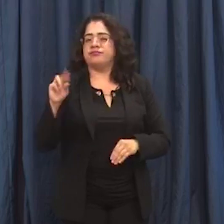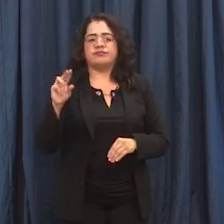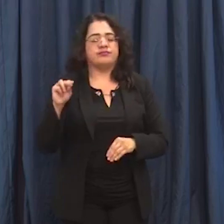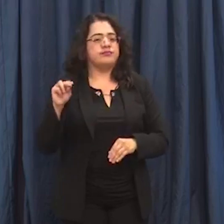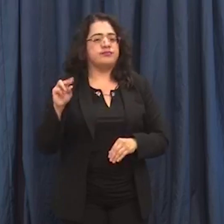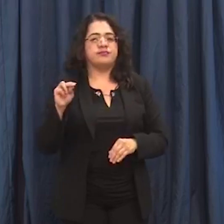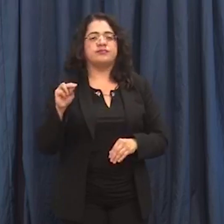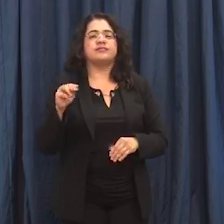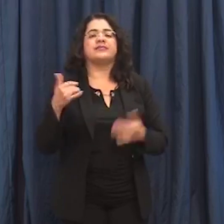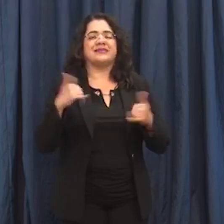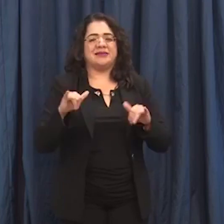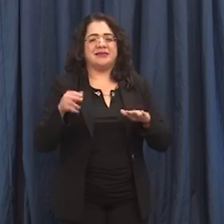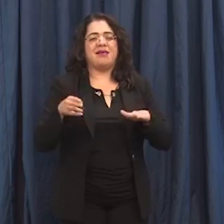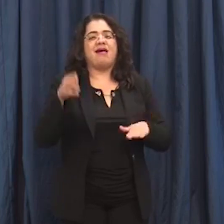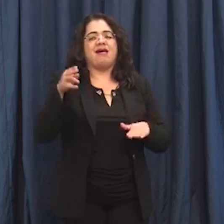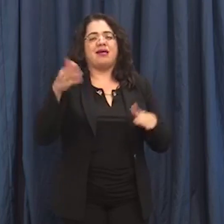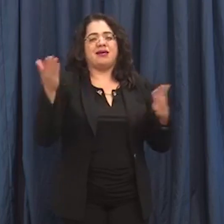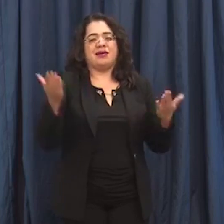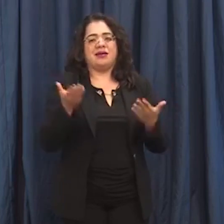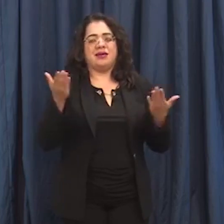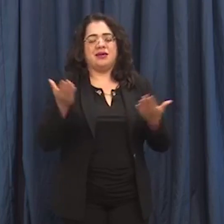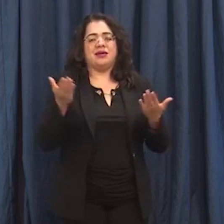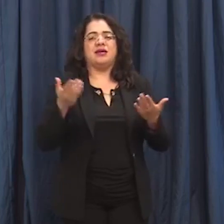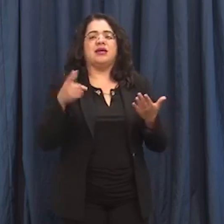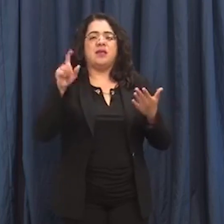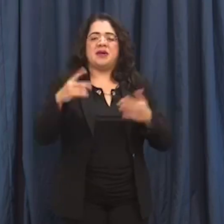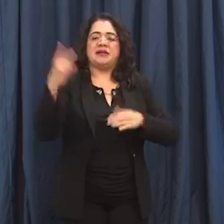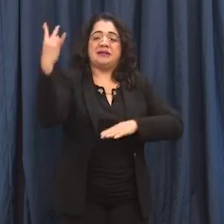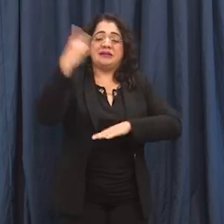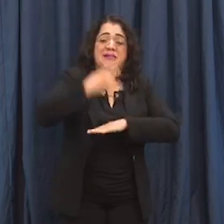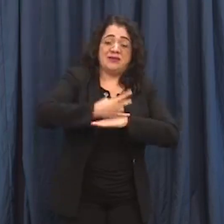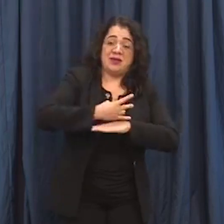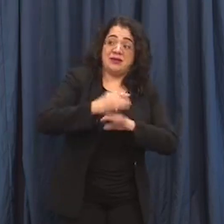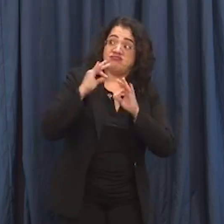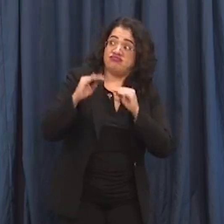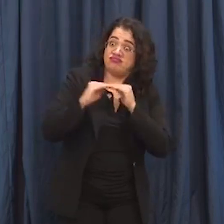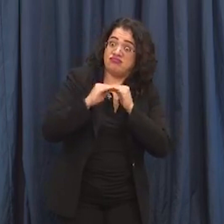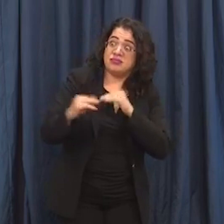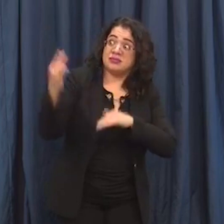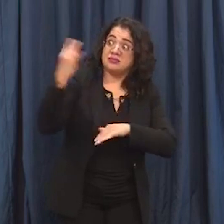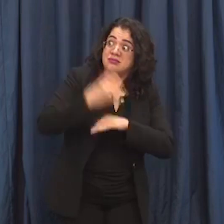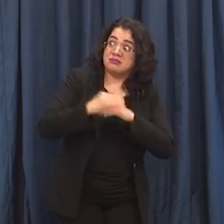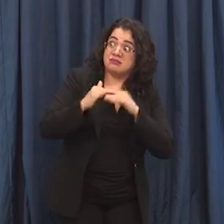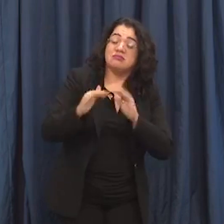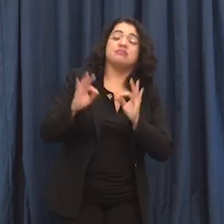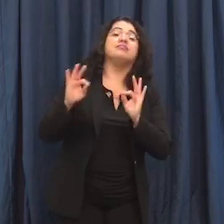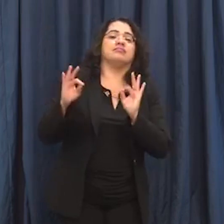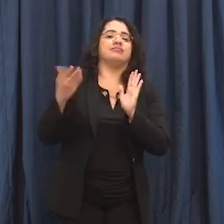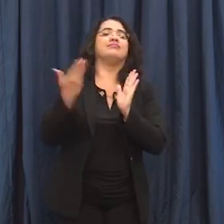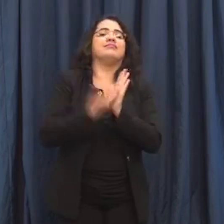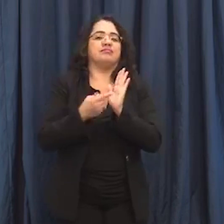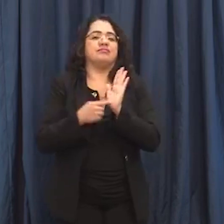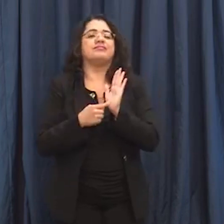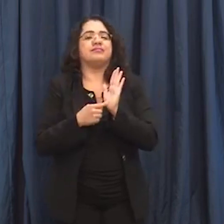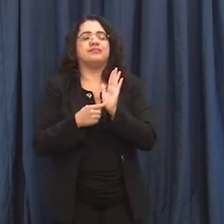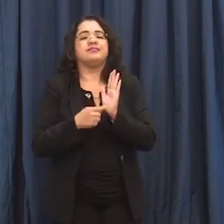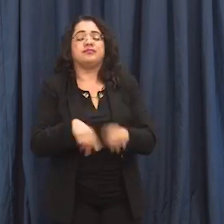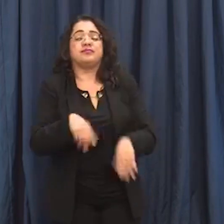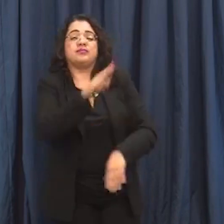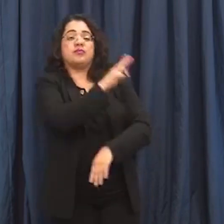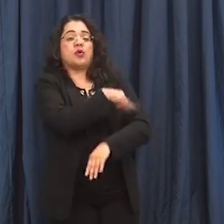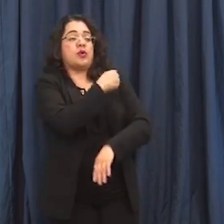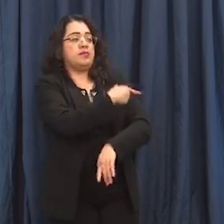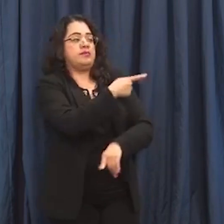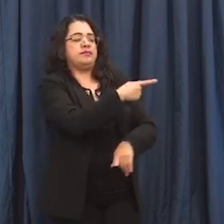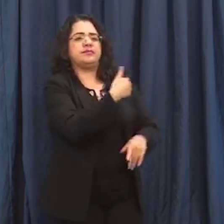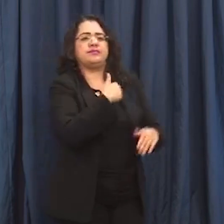alta. Debemos tener suficientes pruebas para el público. Sobre extensión